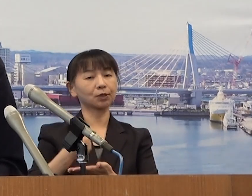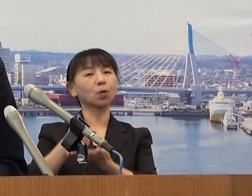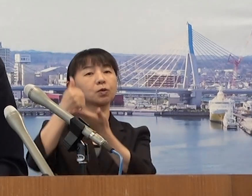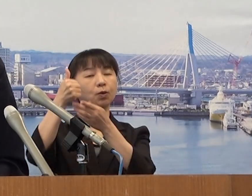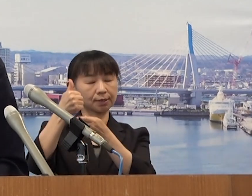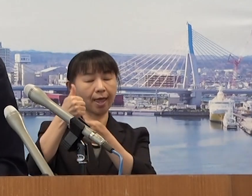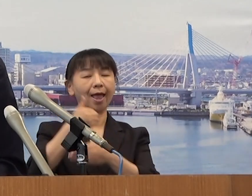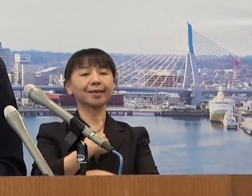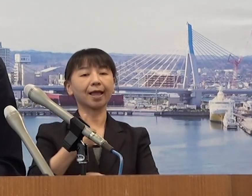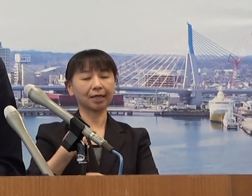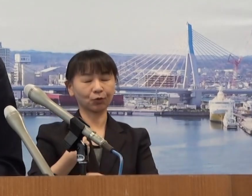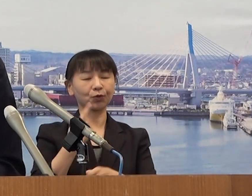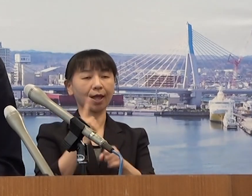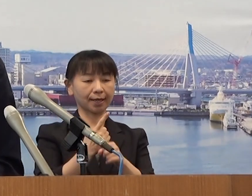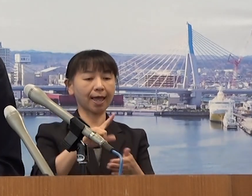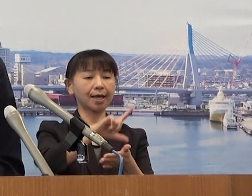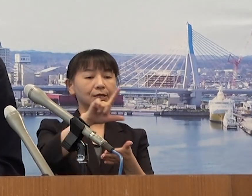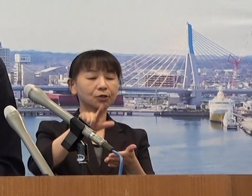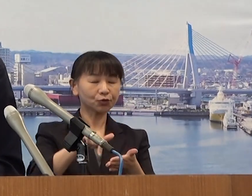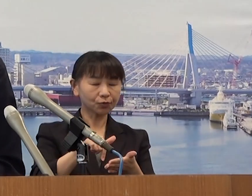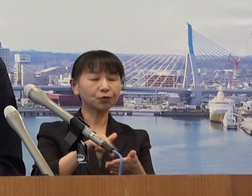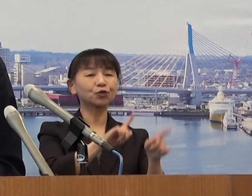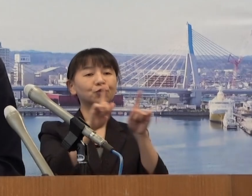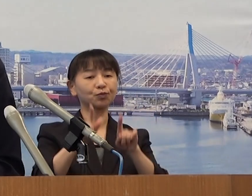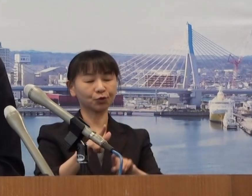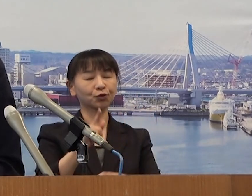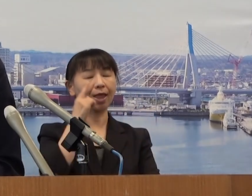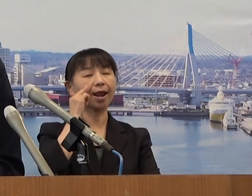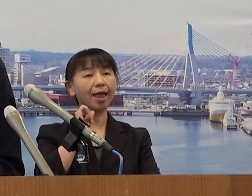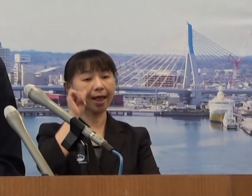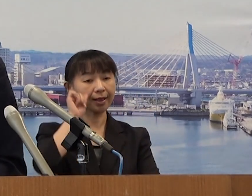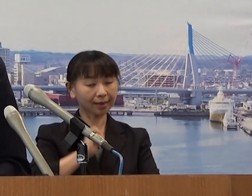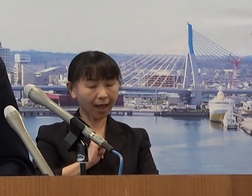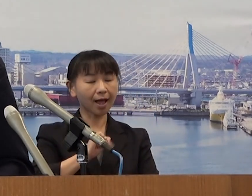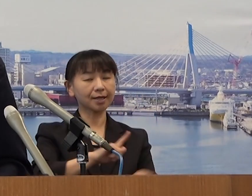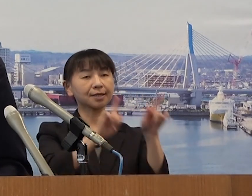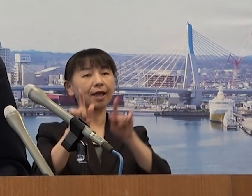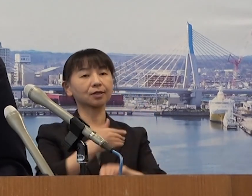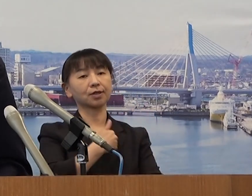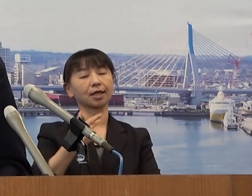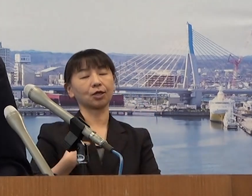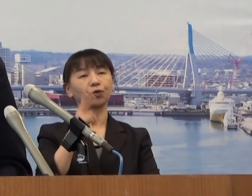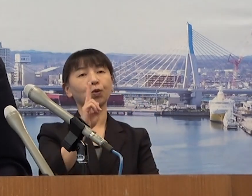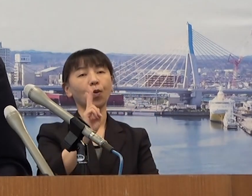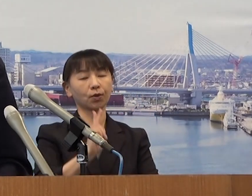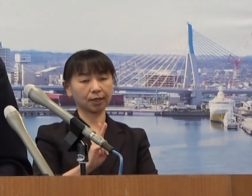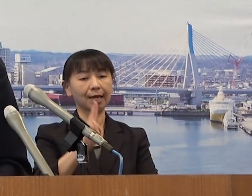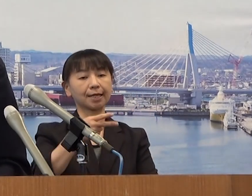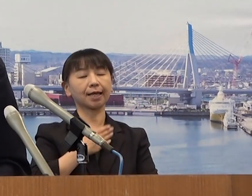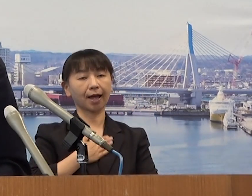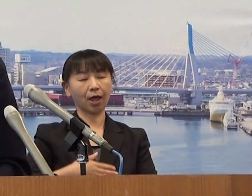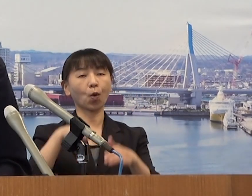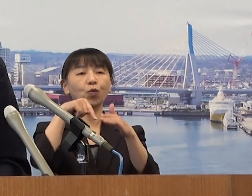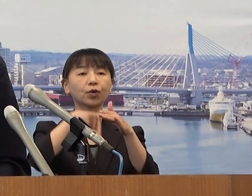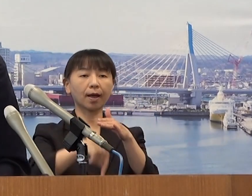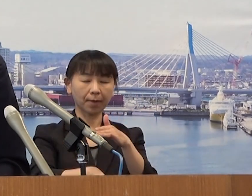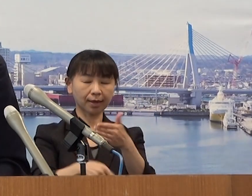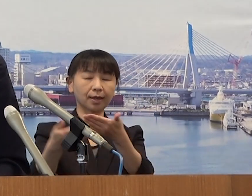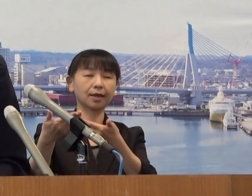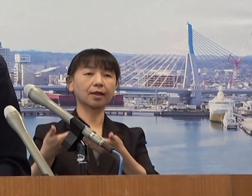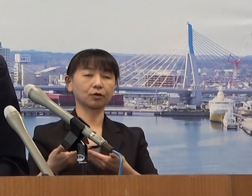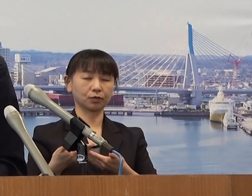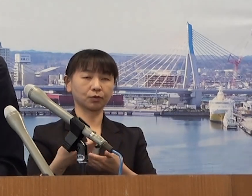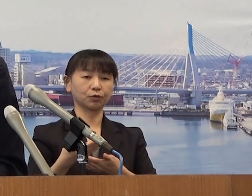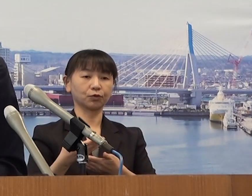る限り住み慣れた地域で暮らし続けることができるよう、認知症について理解を深めていただ